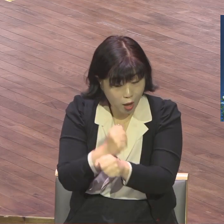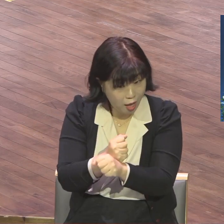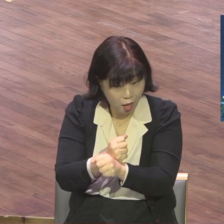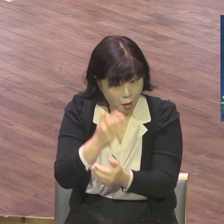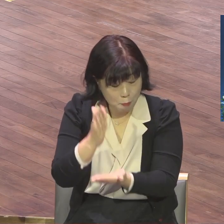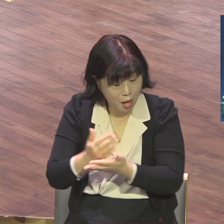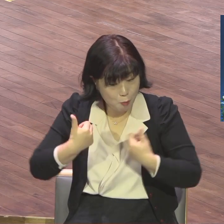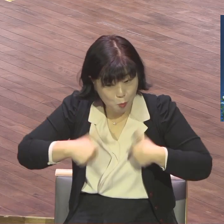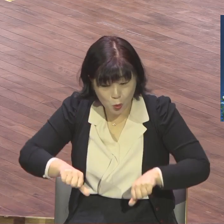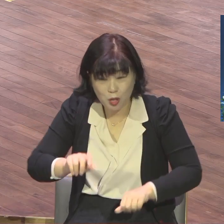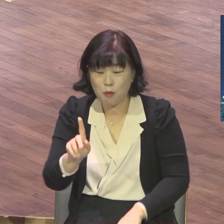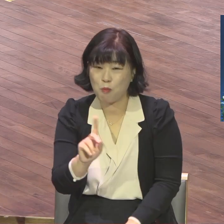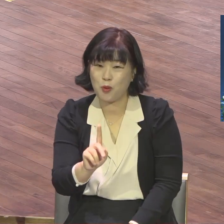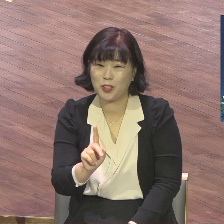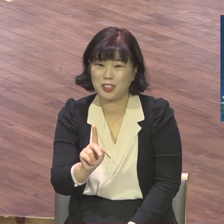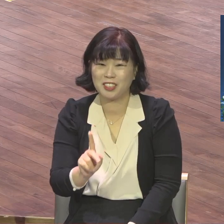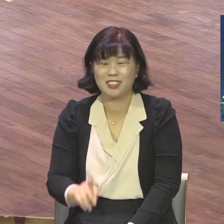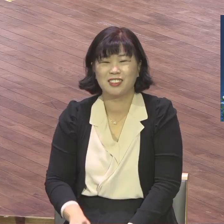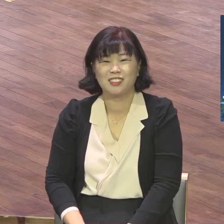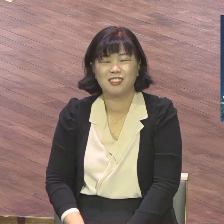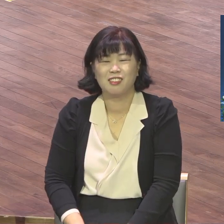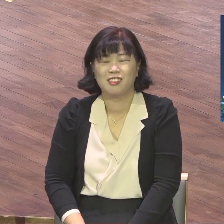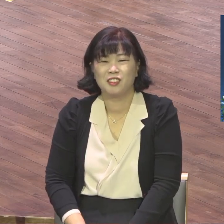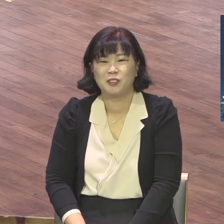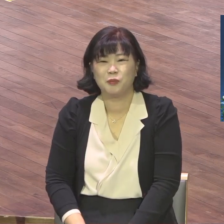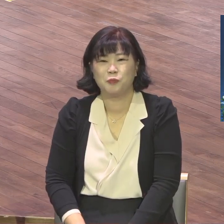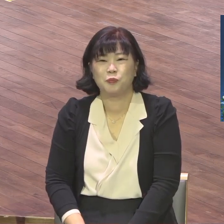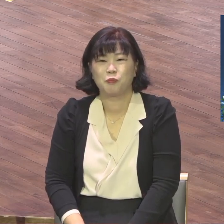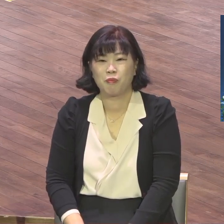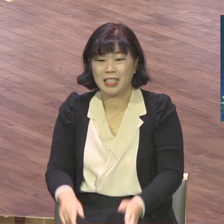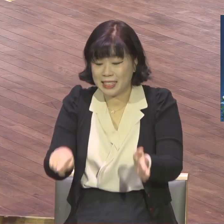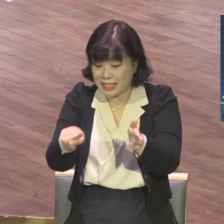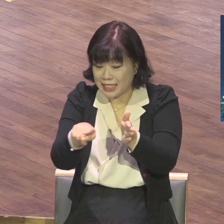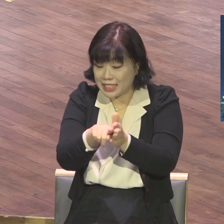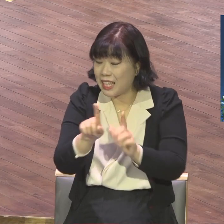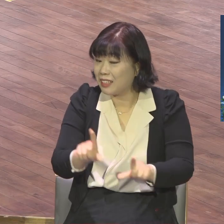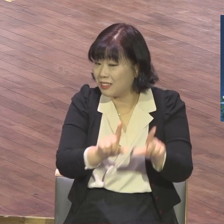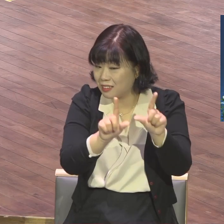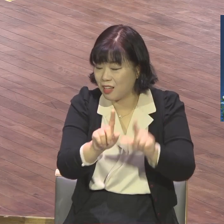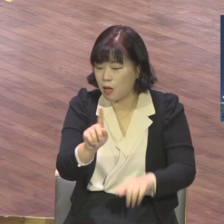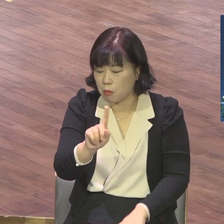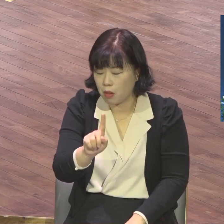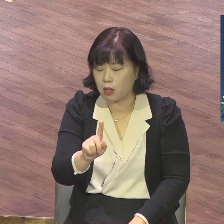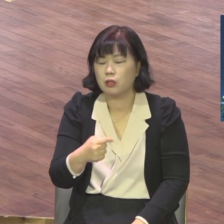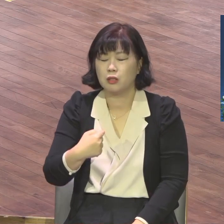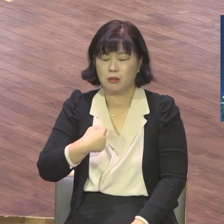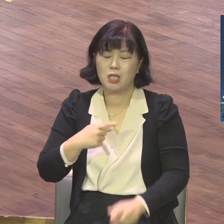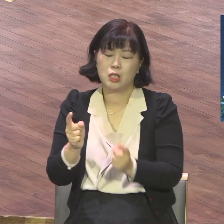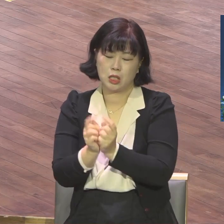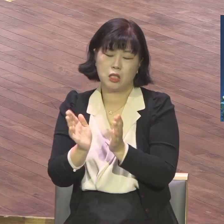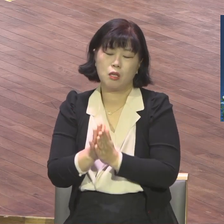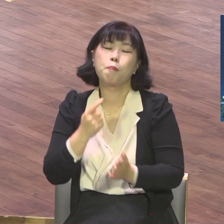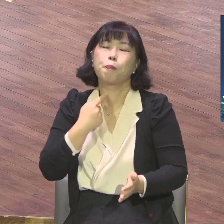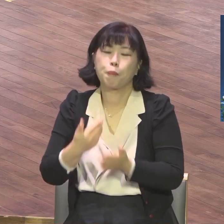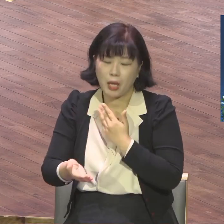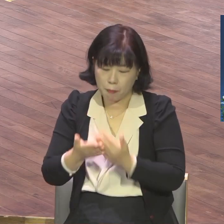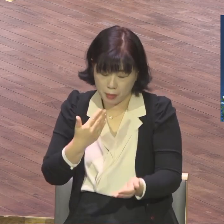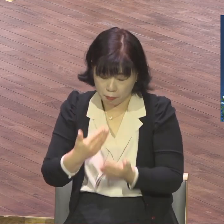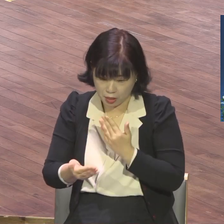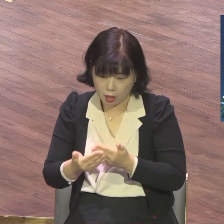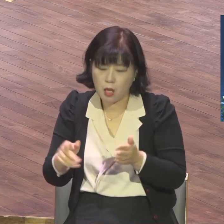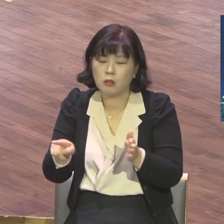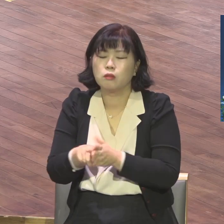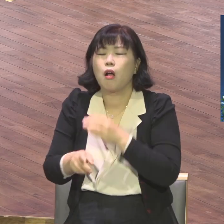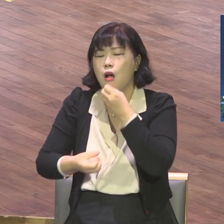신앙생활은요 간증이고 응? 간증이고 그야말로 이 사도행전을 기록하는